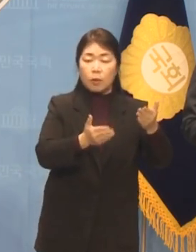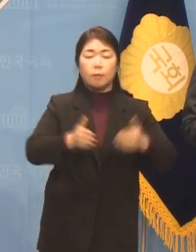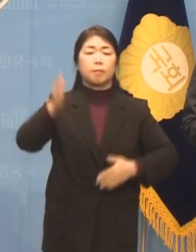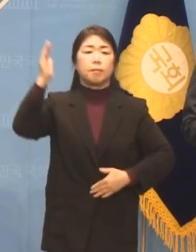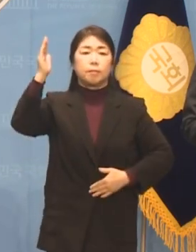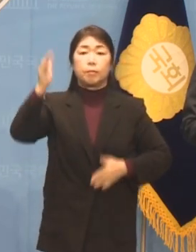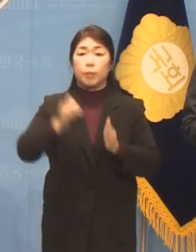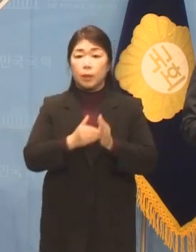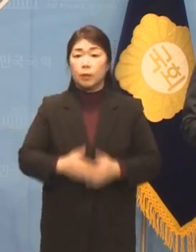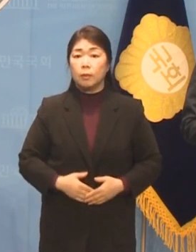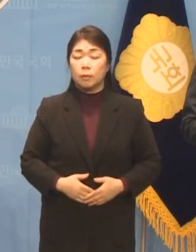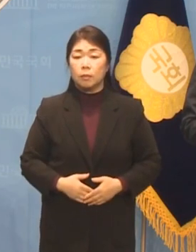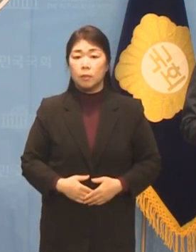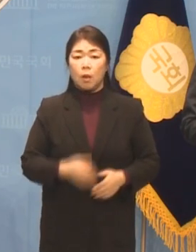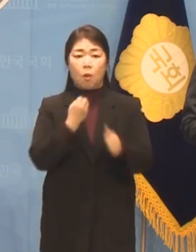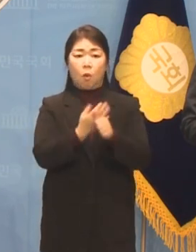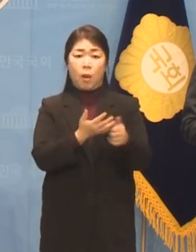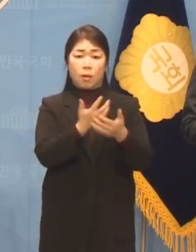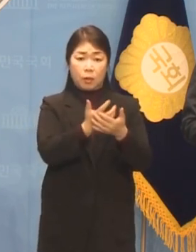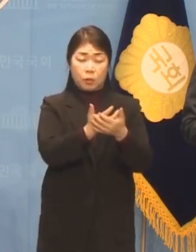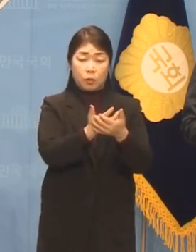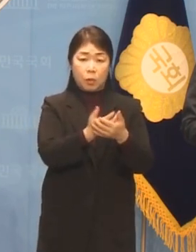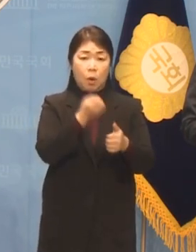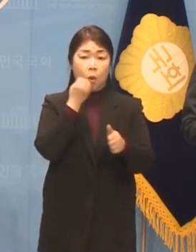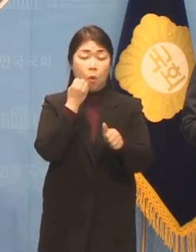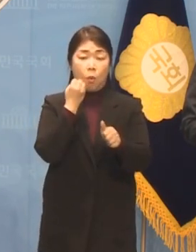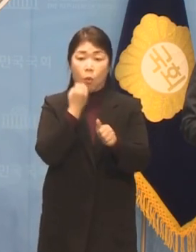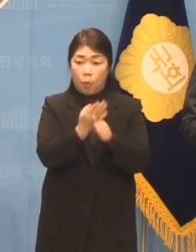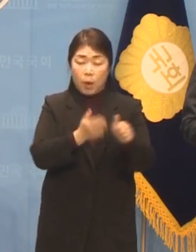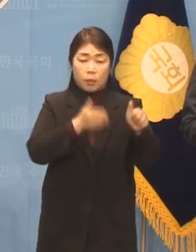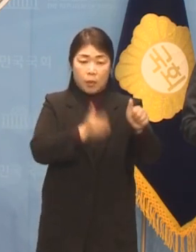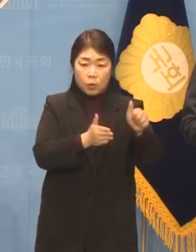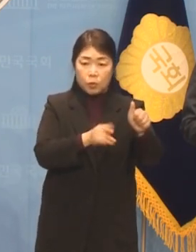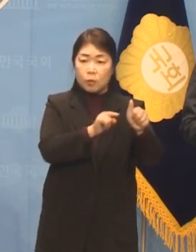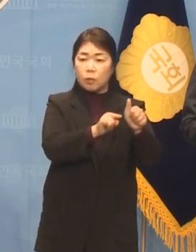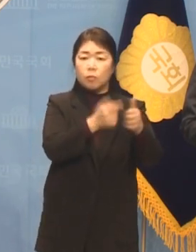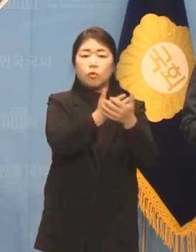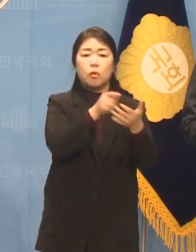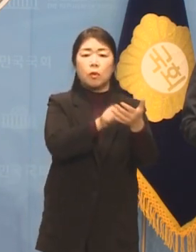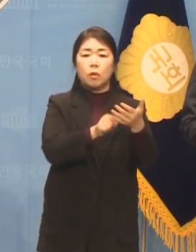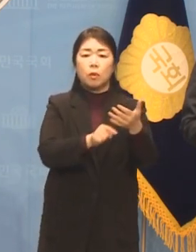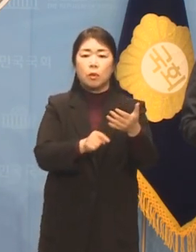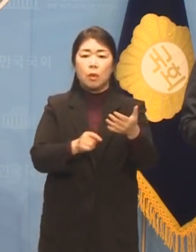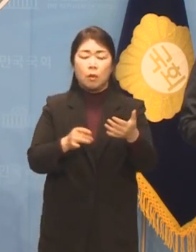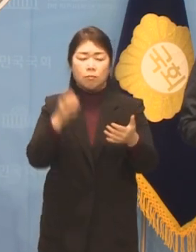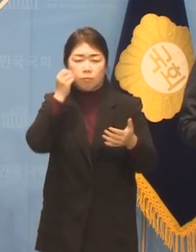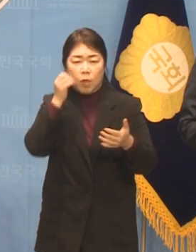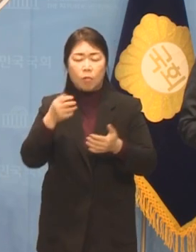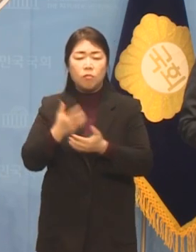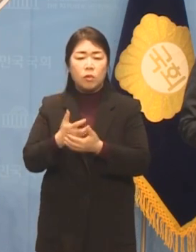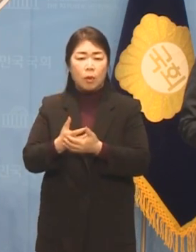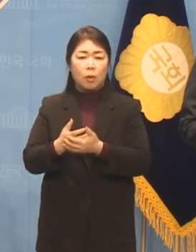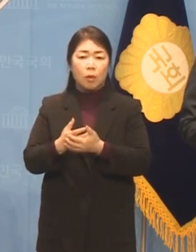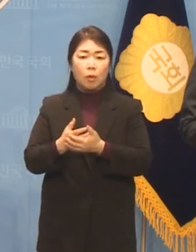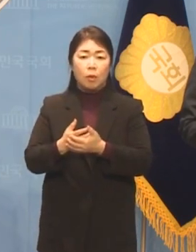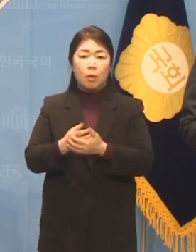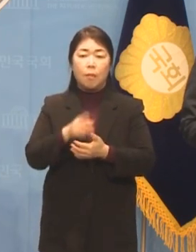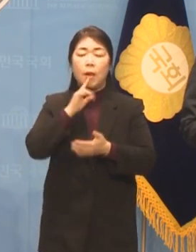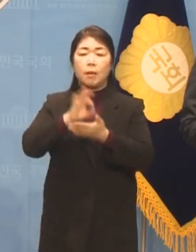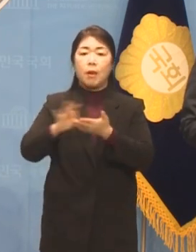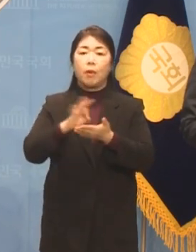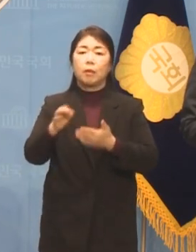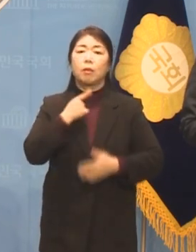고발 사주를 괴문서라고 말한 이유를 명확하게 해명하고 책임을 져야 할 것입니다.